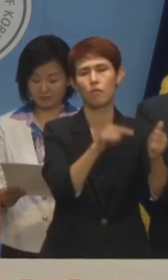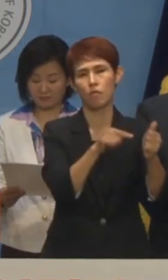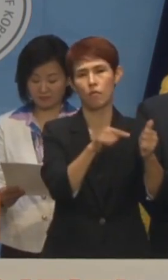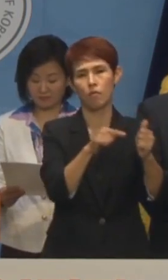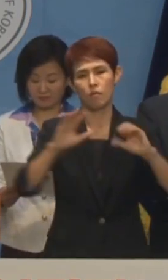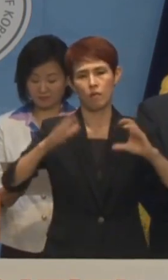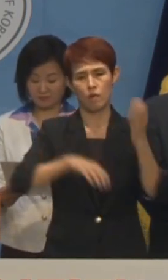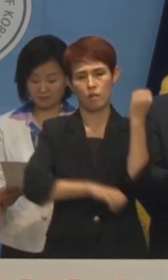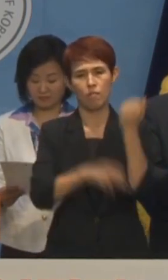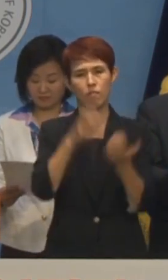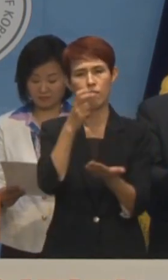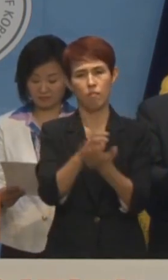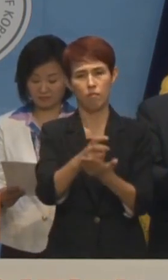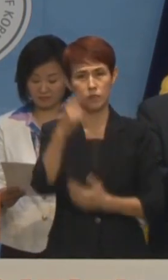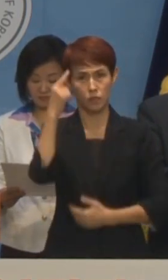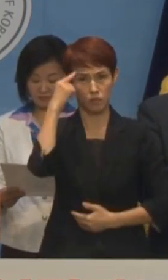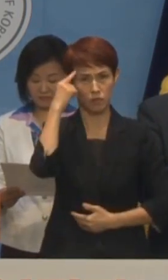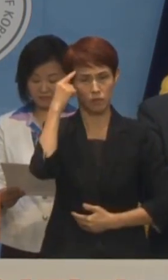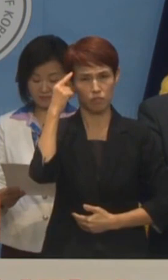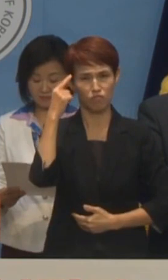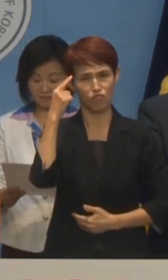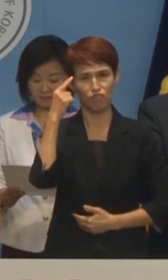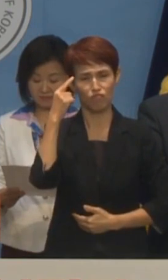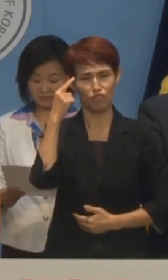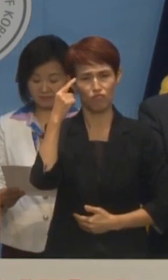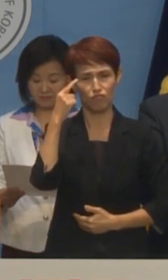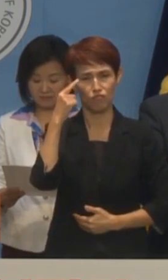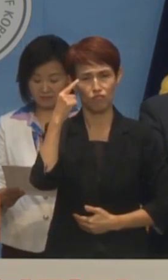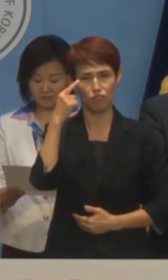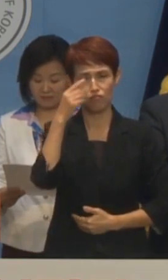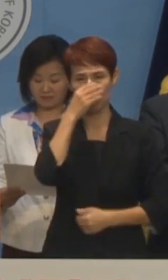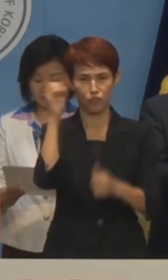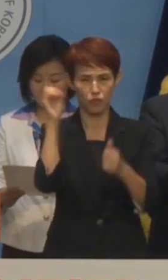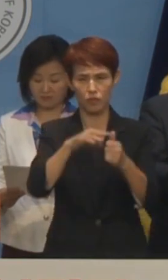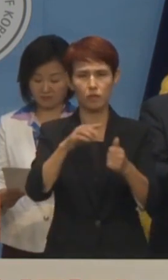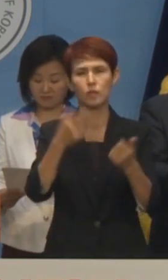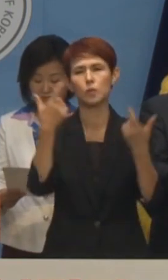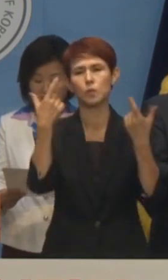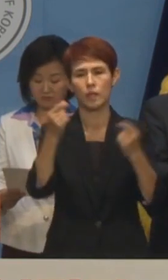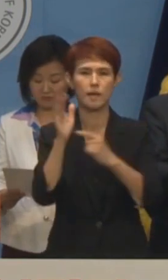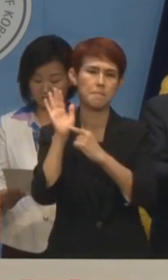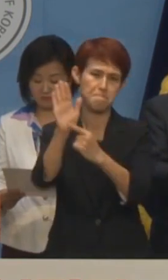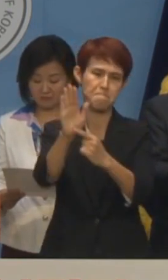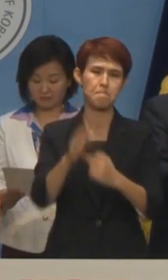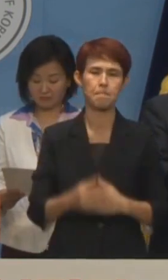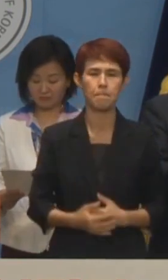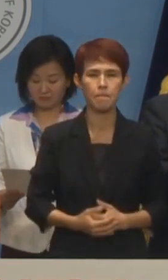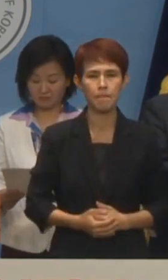정신을 정면으로 부정한다는 것을 만천하에 드러냈습니다.